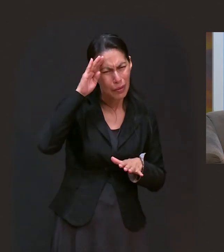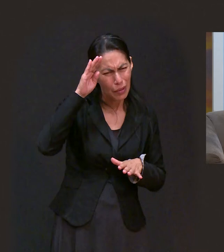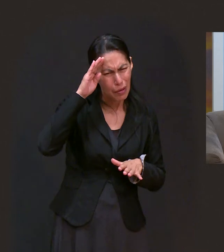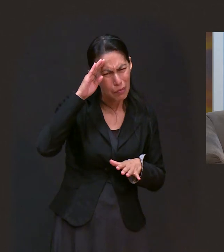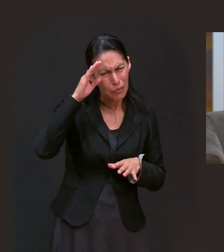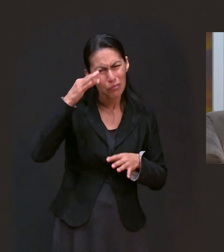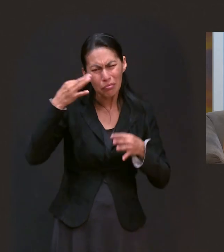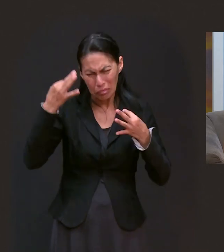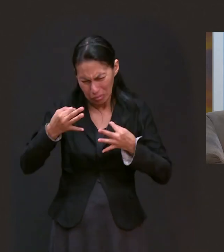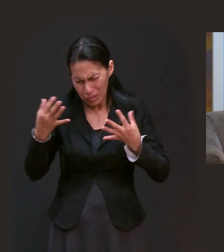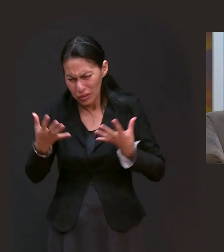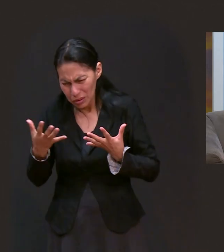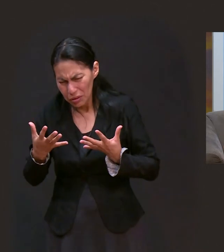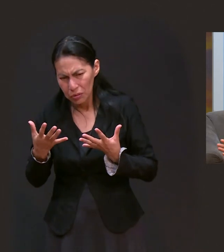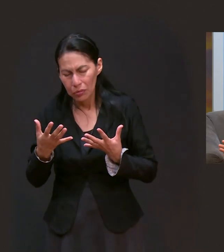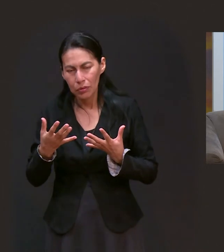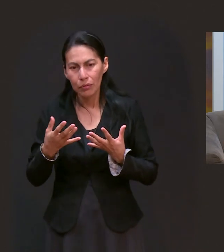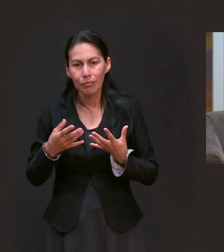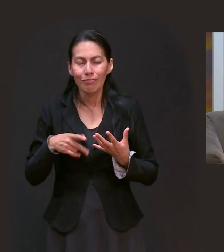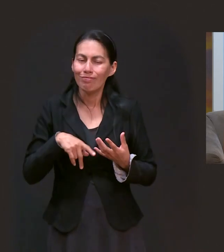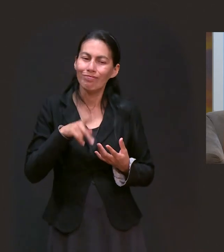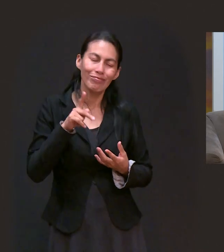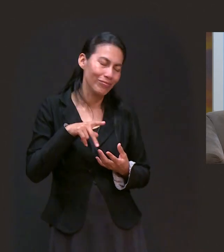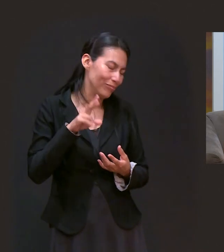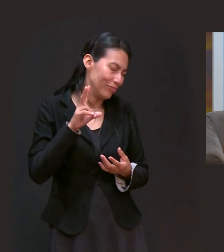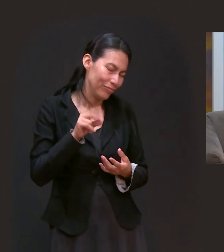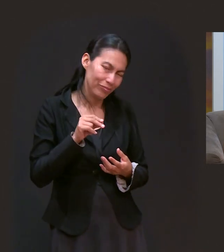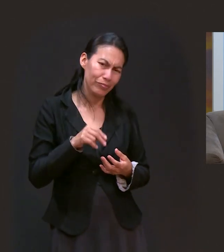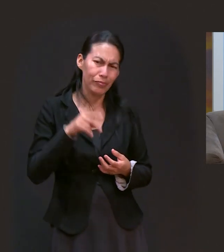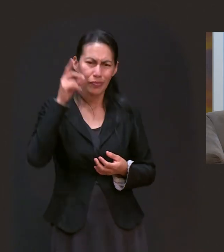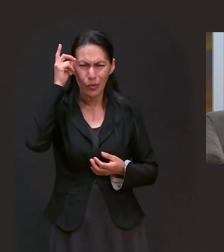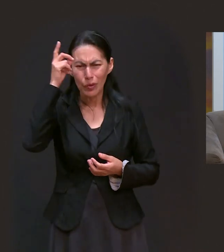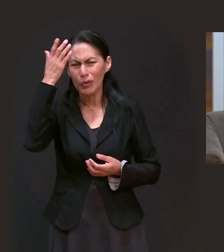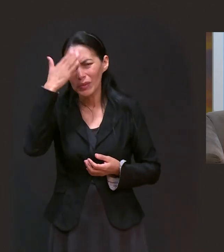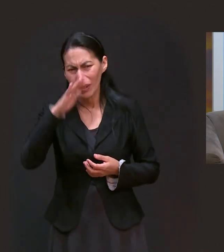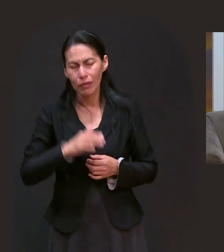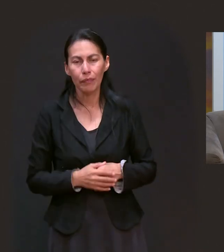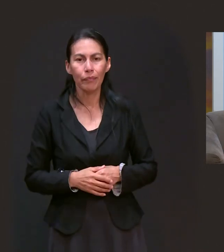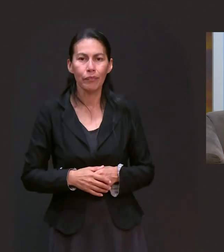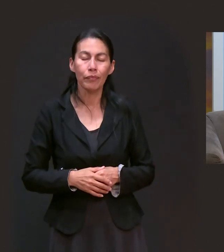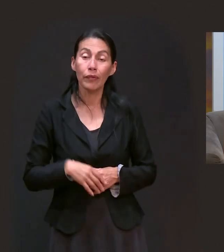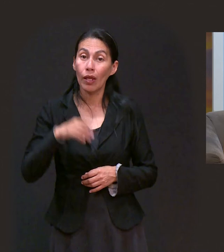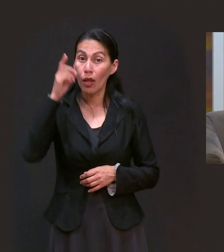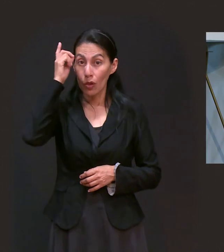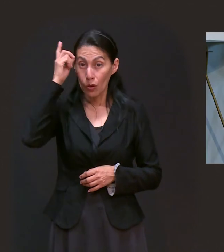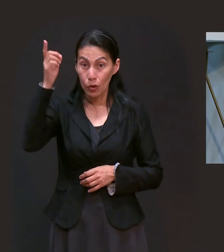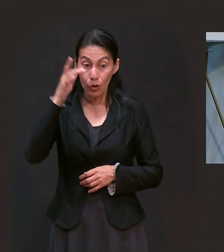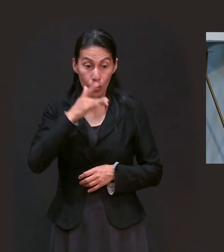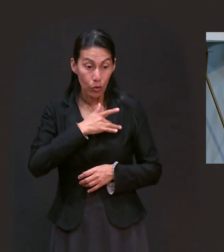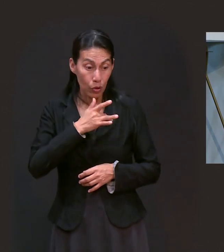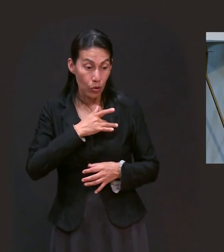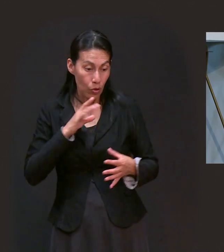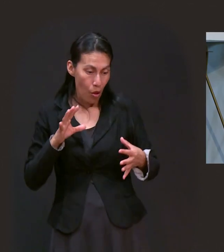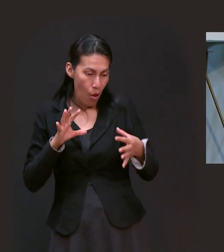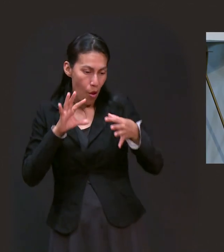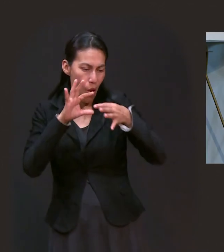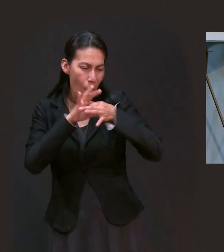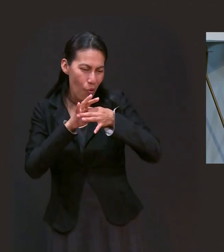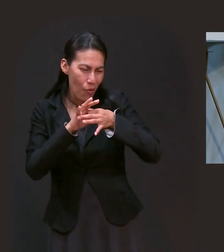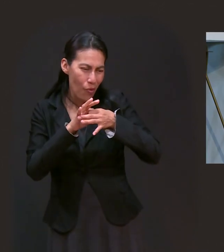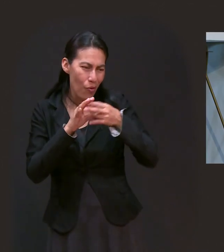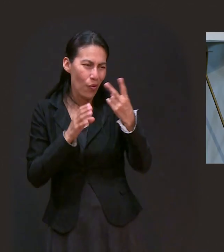tiene que ser a veces pensamos que el camino que se conduce pero ahí acá me va a salir pero no dios de los